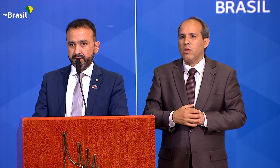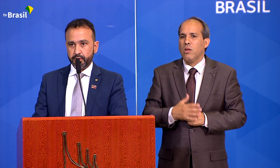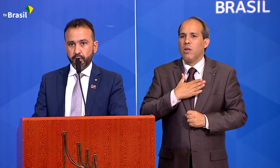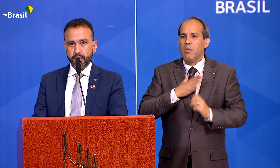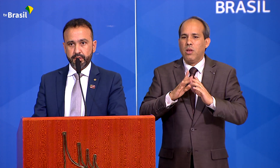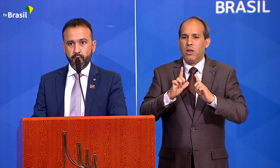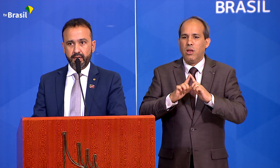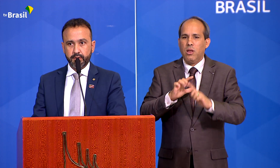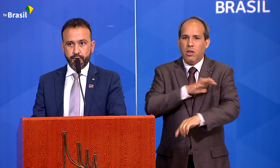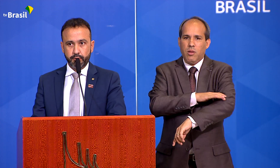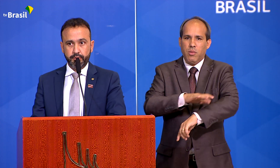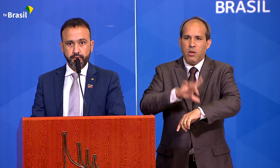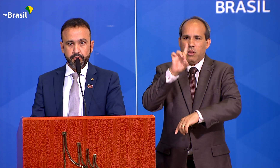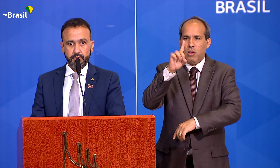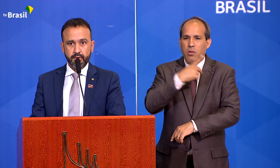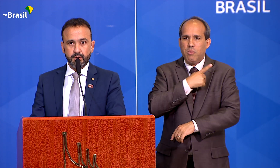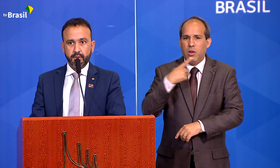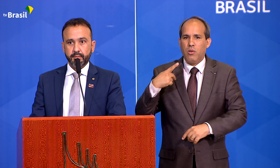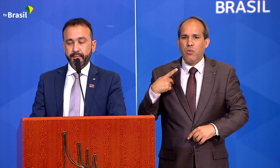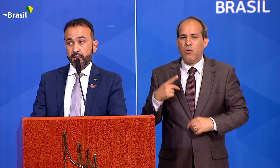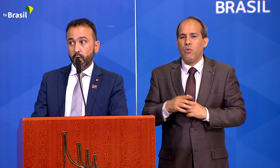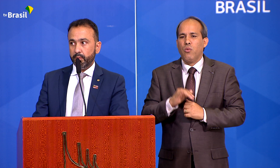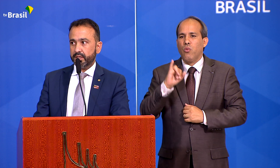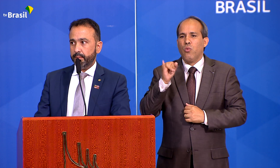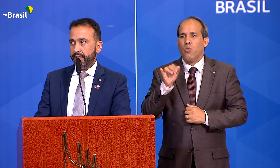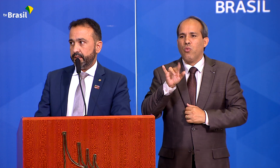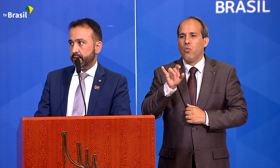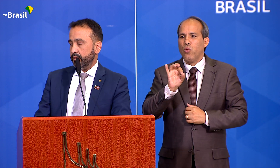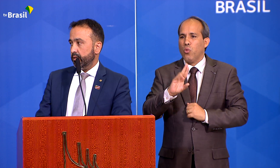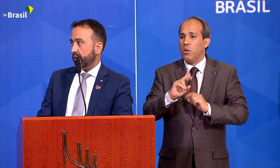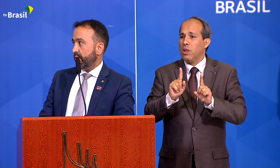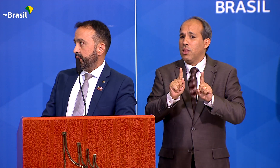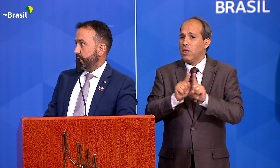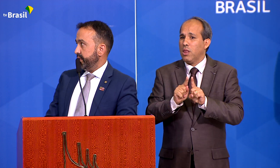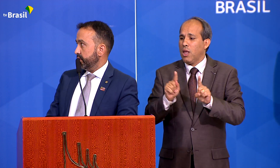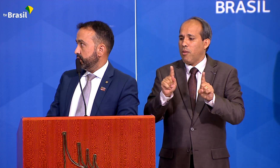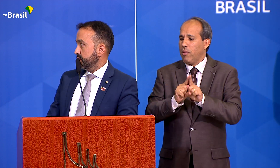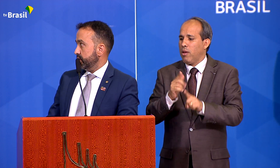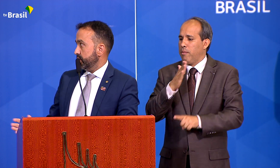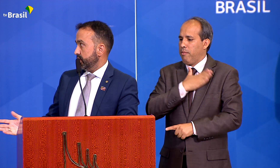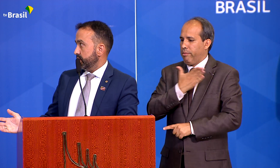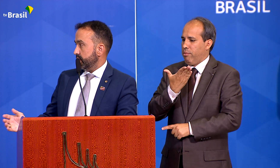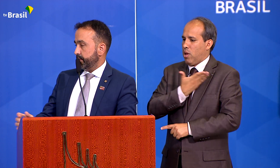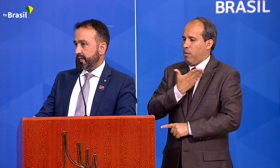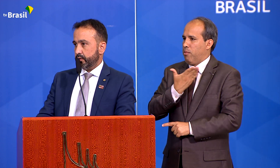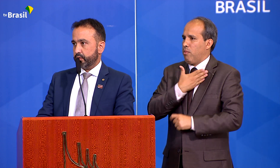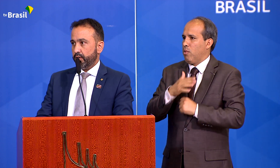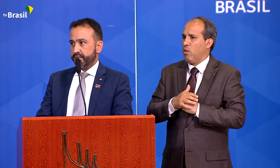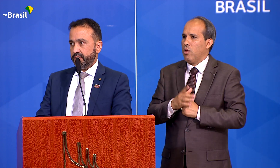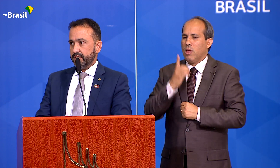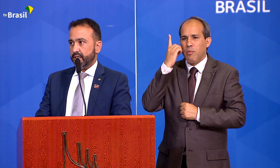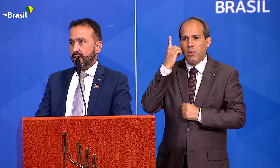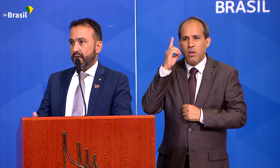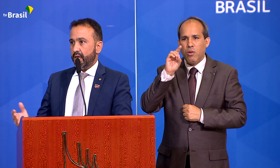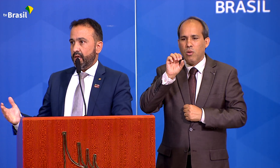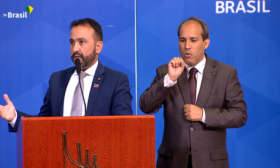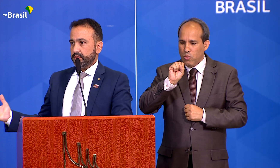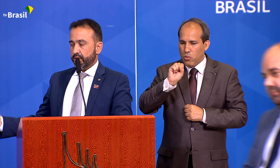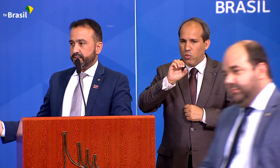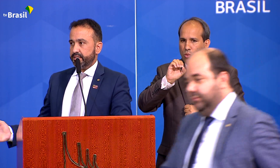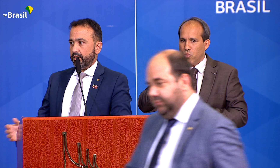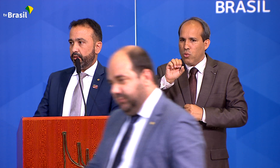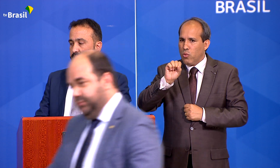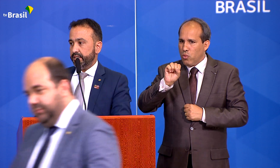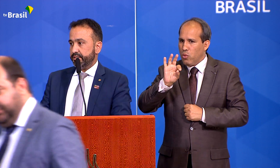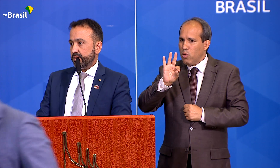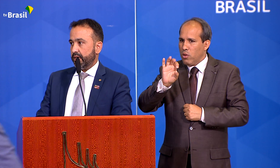Deus Pastor José Wellington Júnior bem como também ao meu amigo deputado só se né